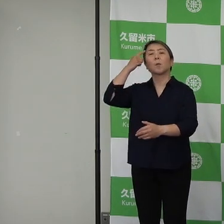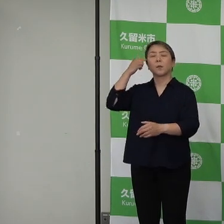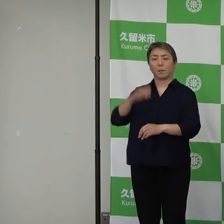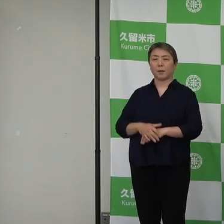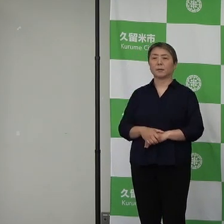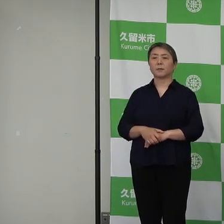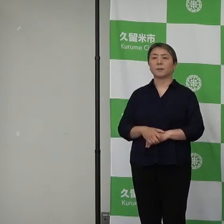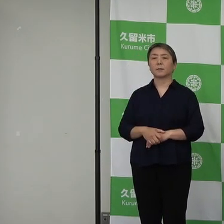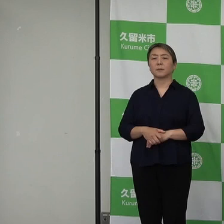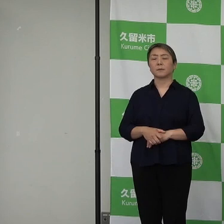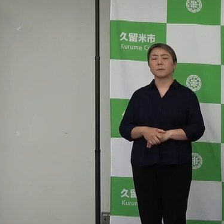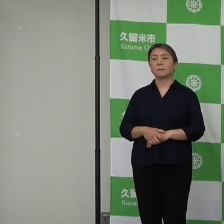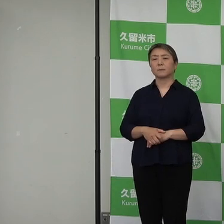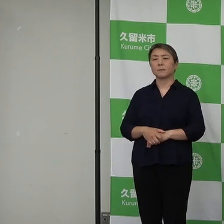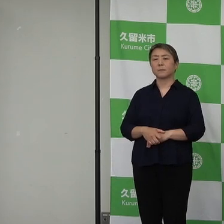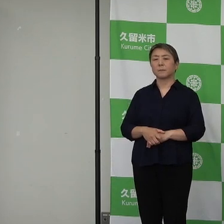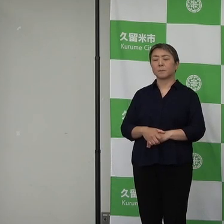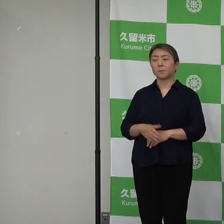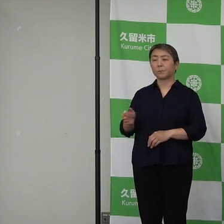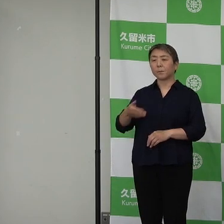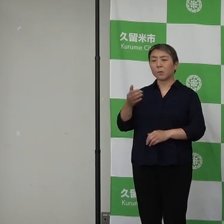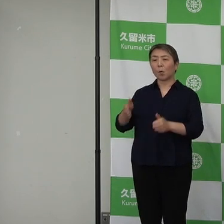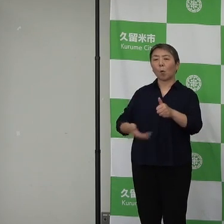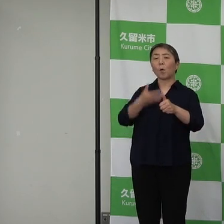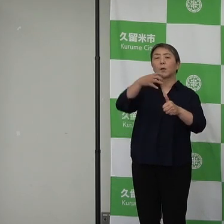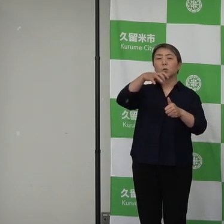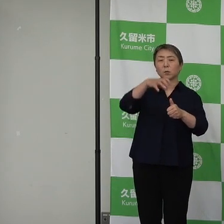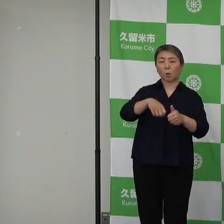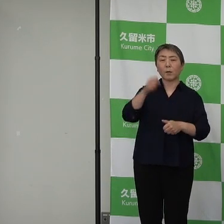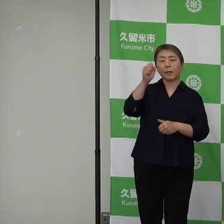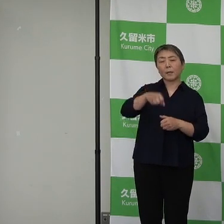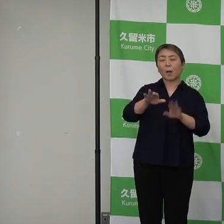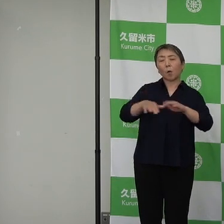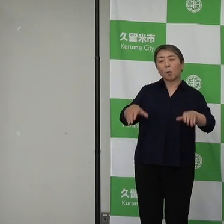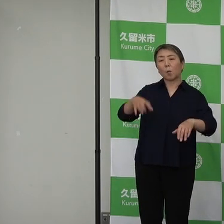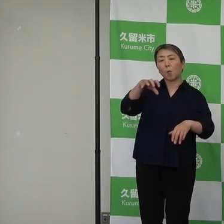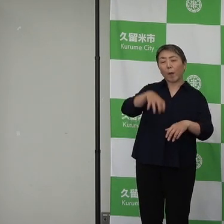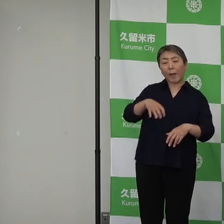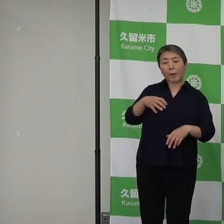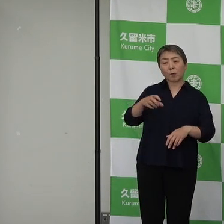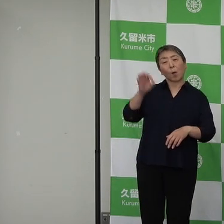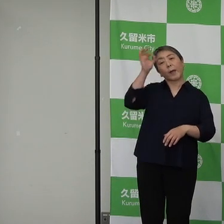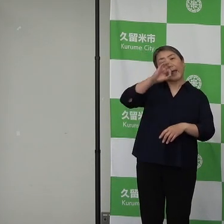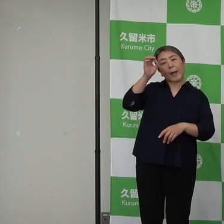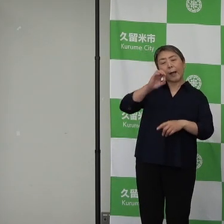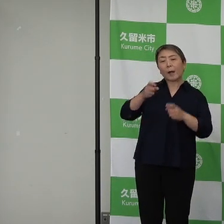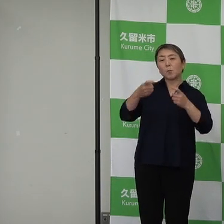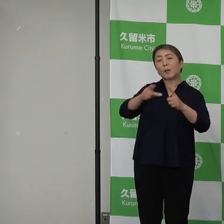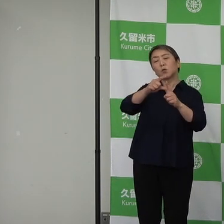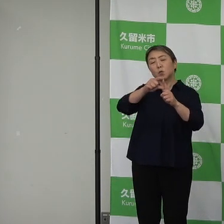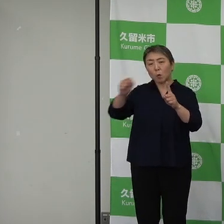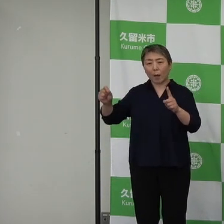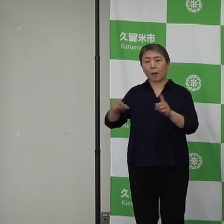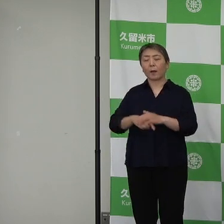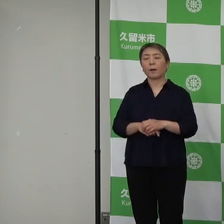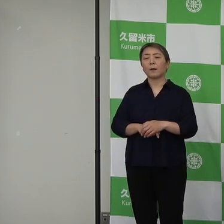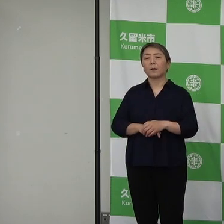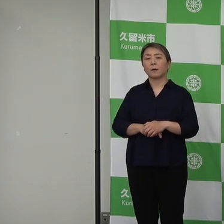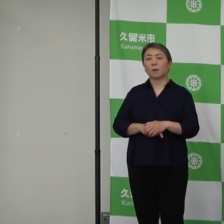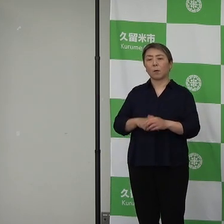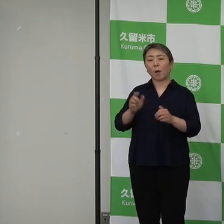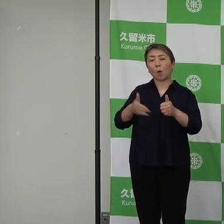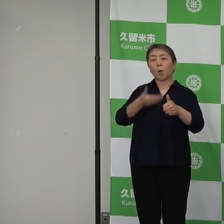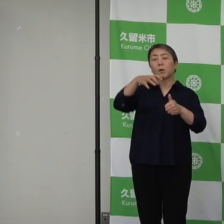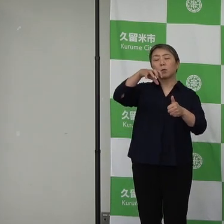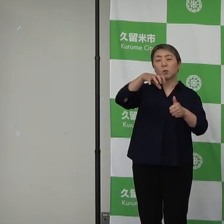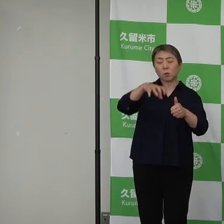ております。次に保育所認定こども園見学バスツアーについてですが、これは保育